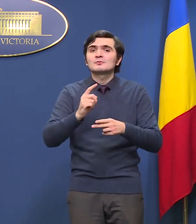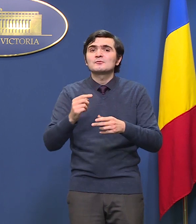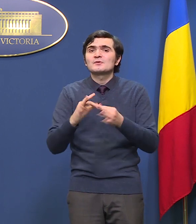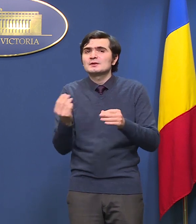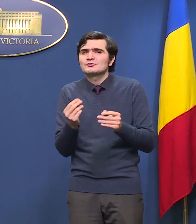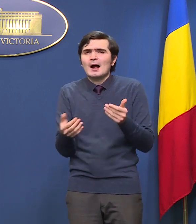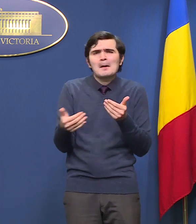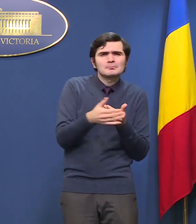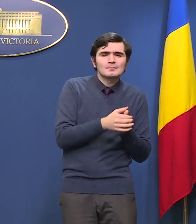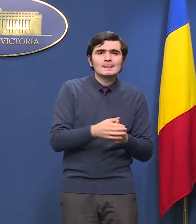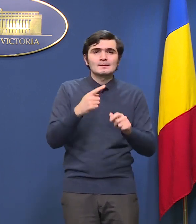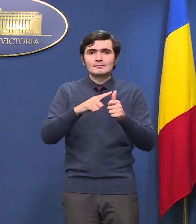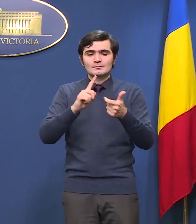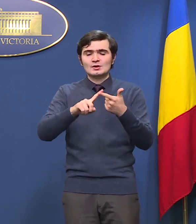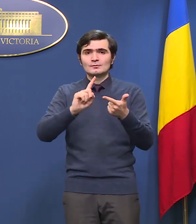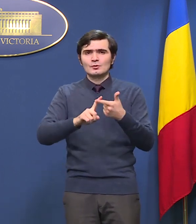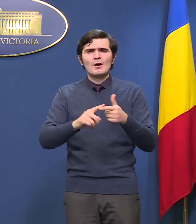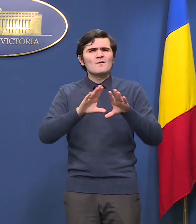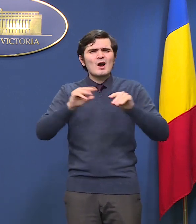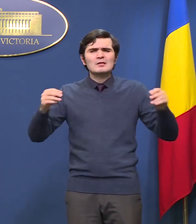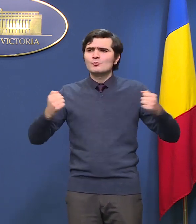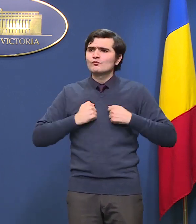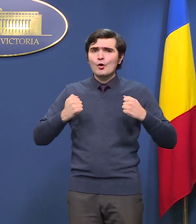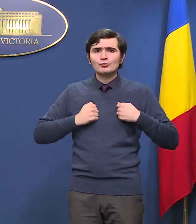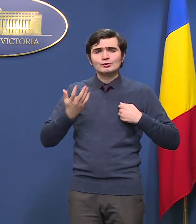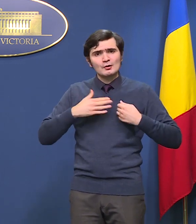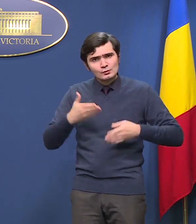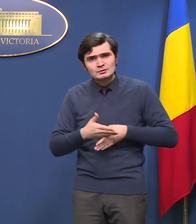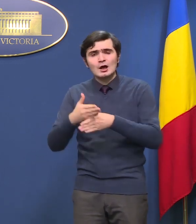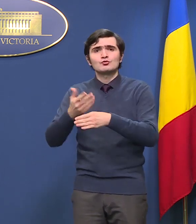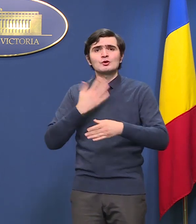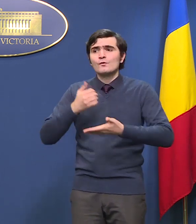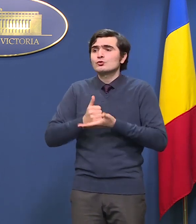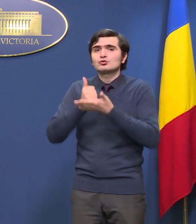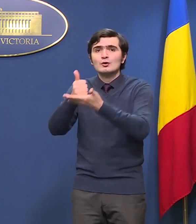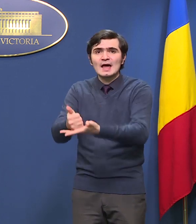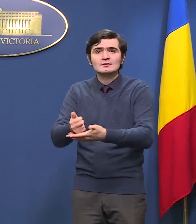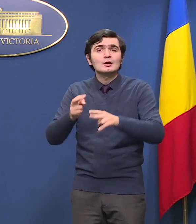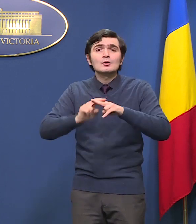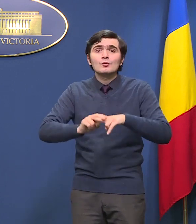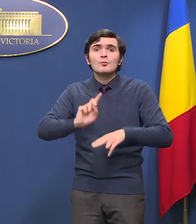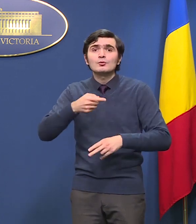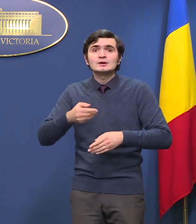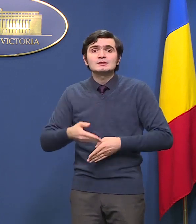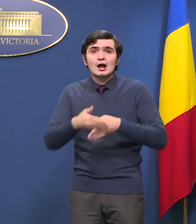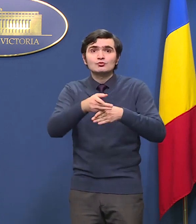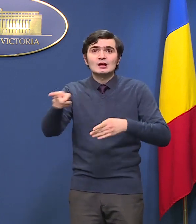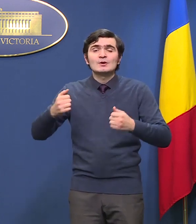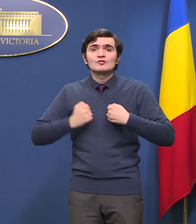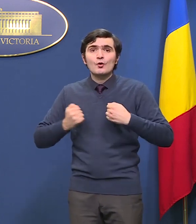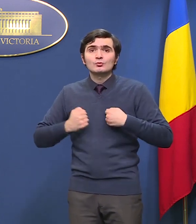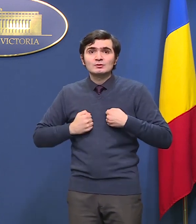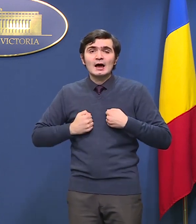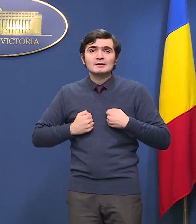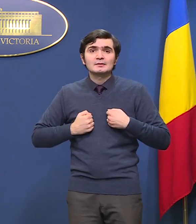discuție? Asta unu și doi, foarte mulți voluntari vor să ajute să doneze diverse materiale. Cum puteți să îi ajutați să veniți în întâmpinarea